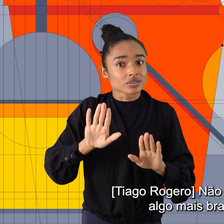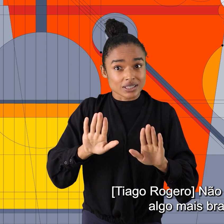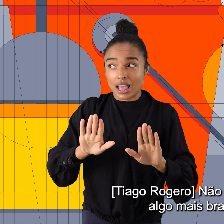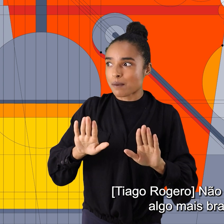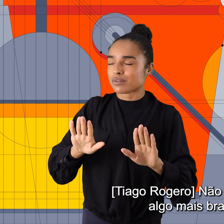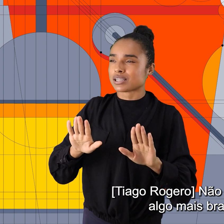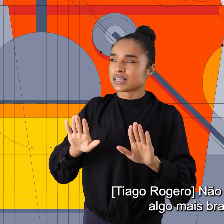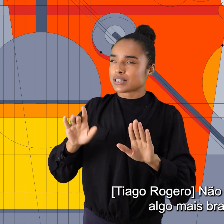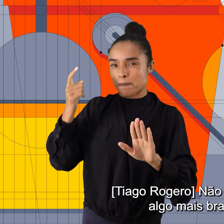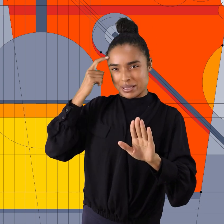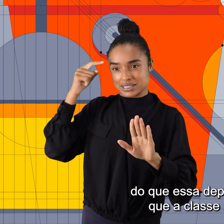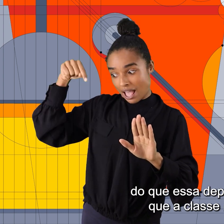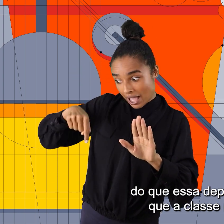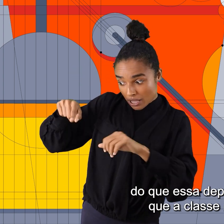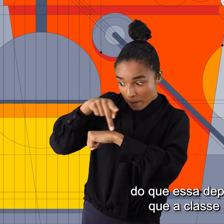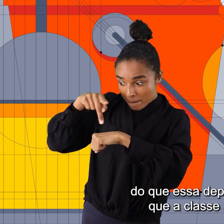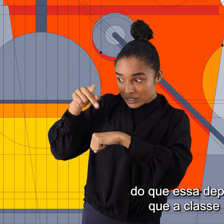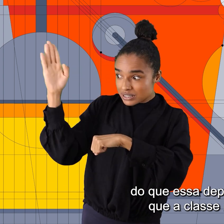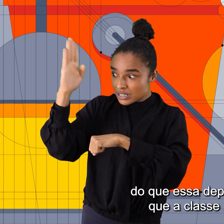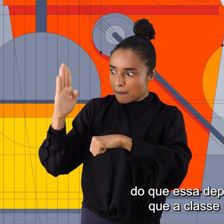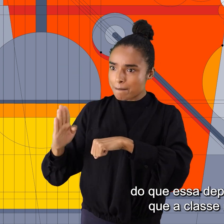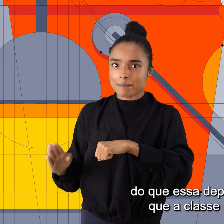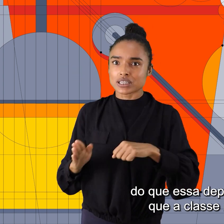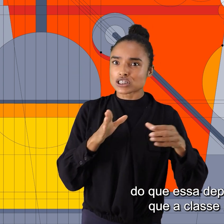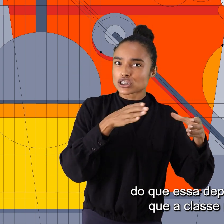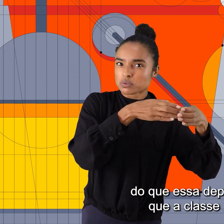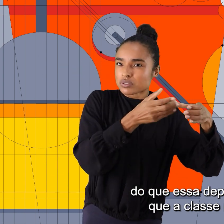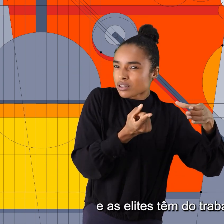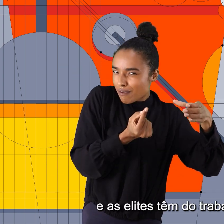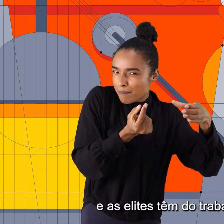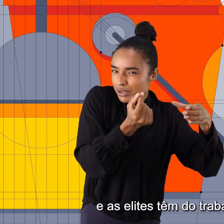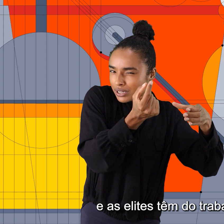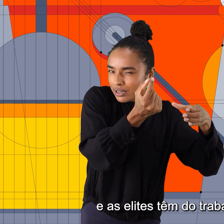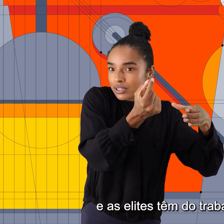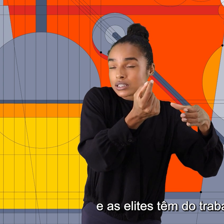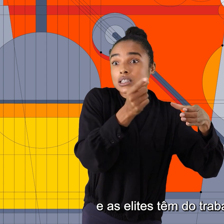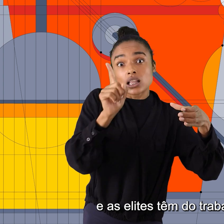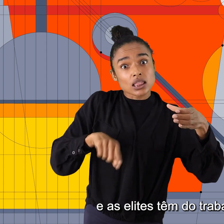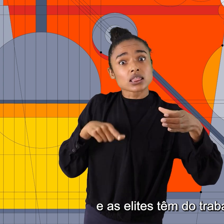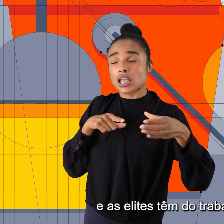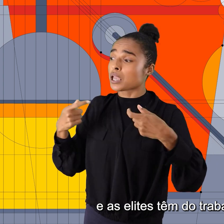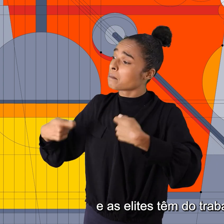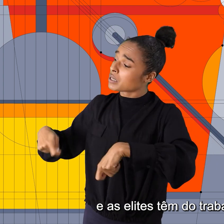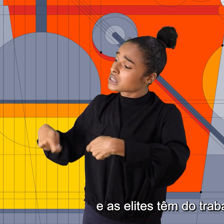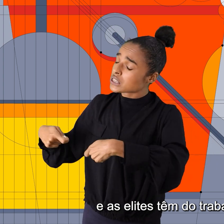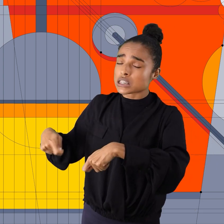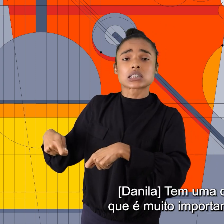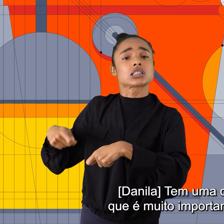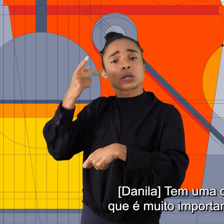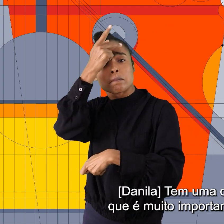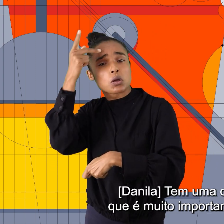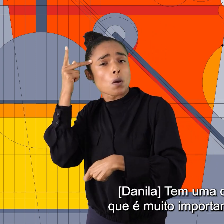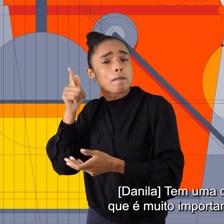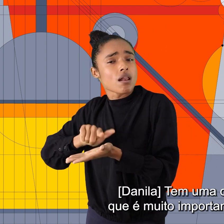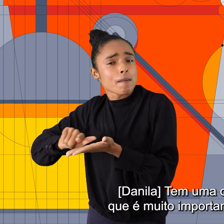existe algo mais brasileiro do que essa dependência que a classe média e as elites têm do trabalho doméstico. Tem